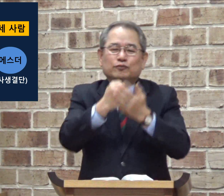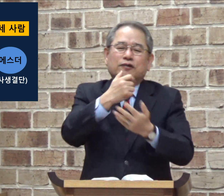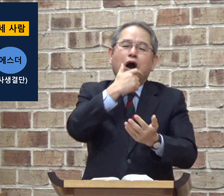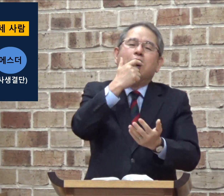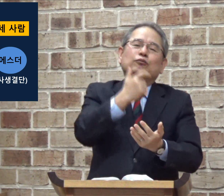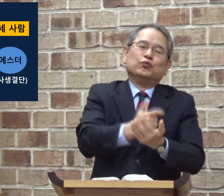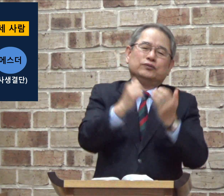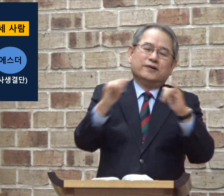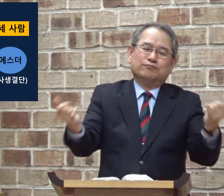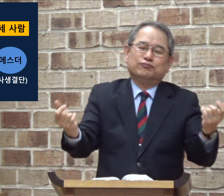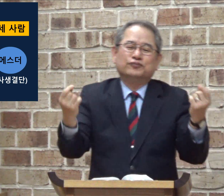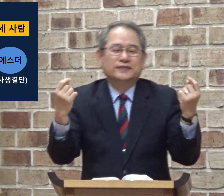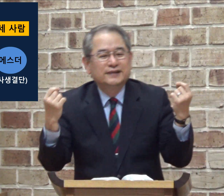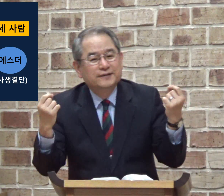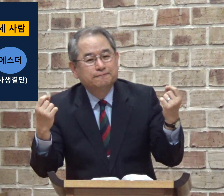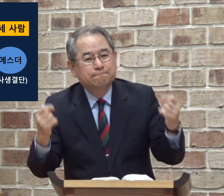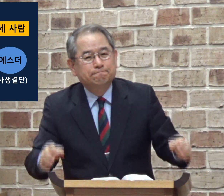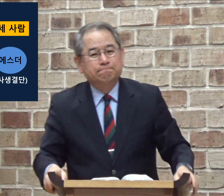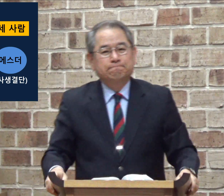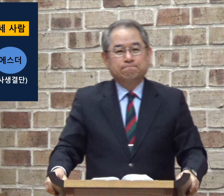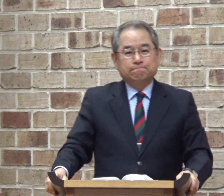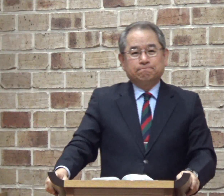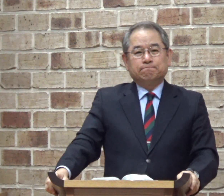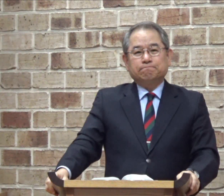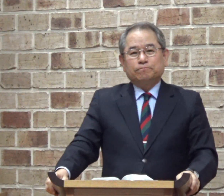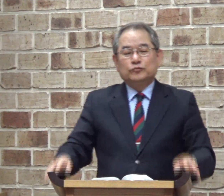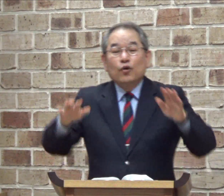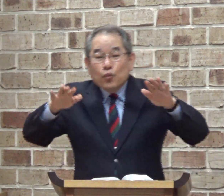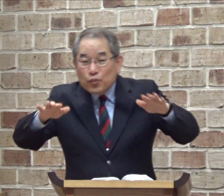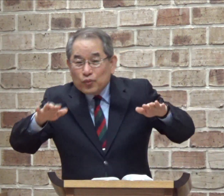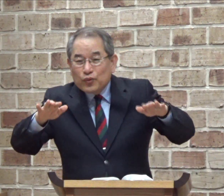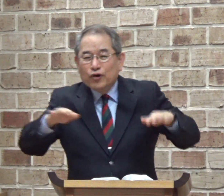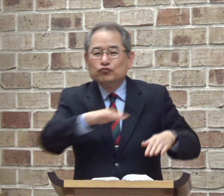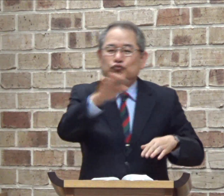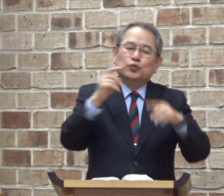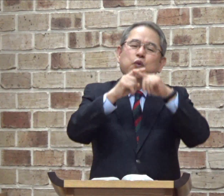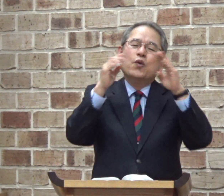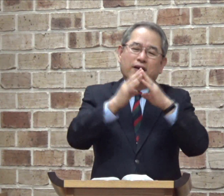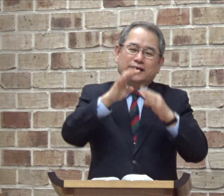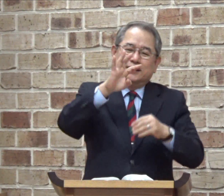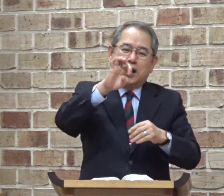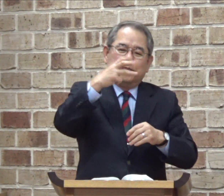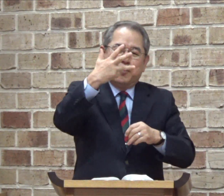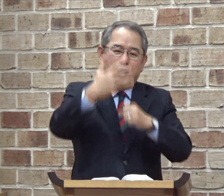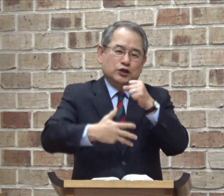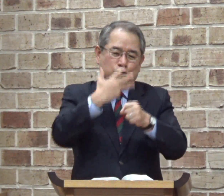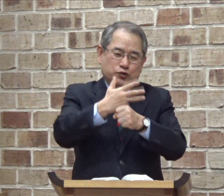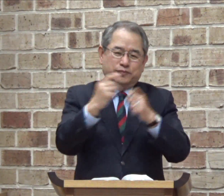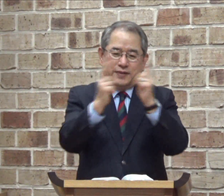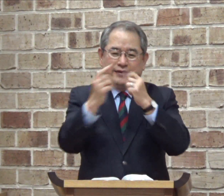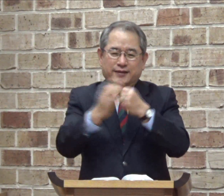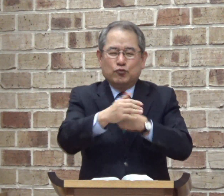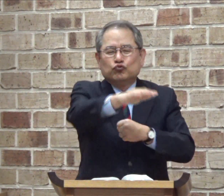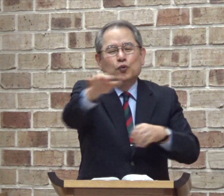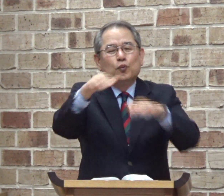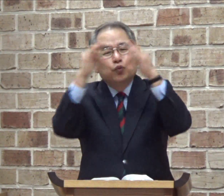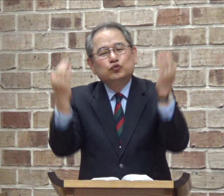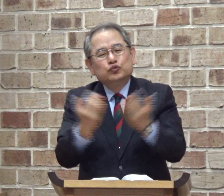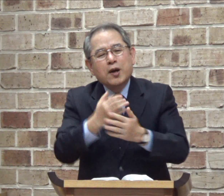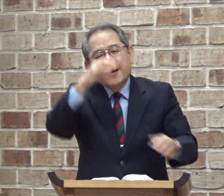하나님이 감동하신 세 사람. 그러면 오늘 교회 창립 48주년에 우리 교회는 어떤